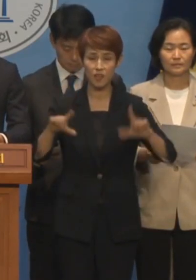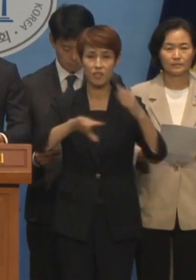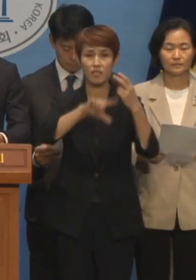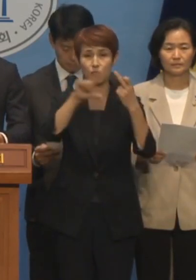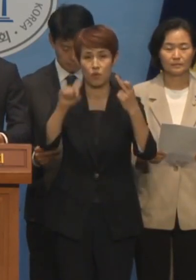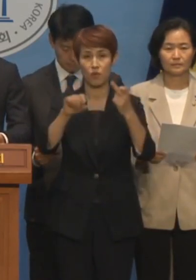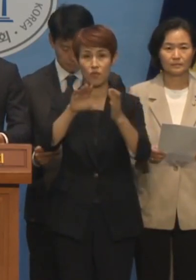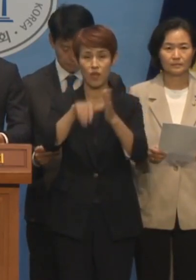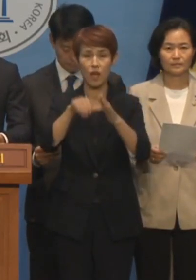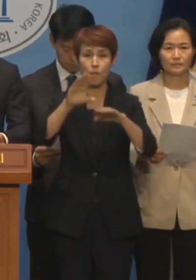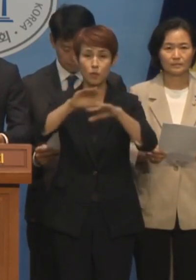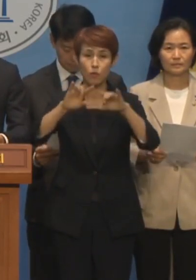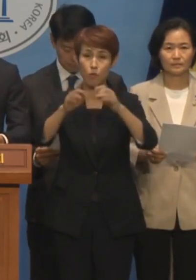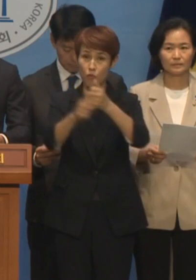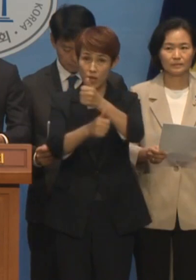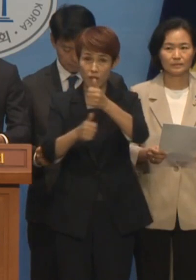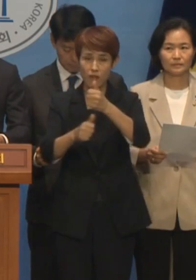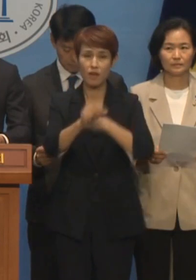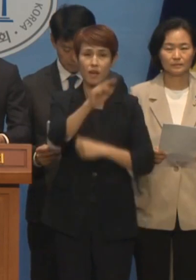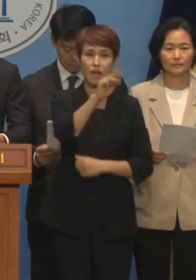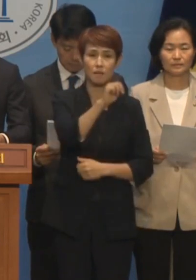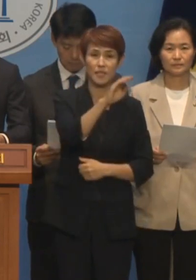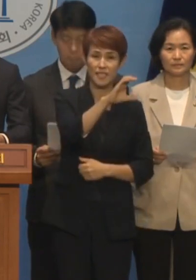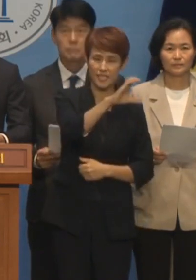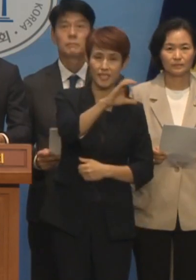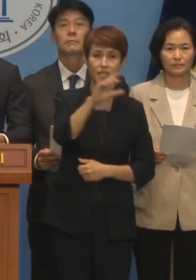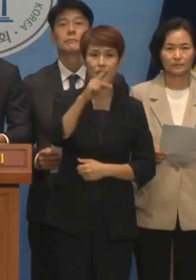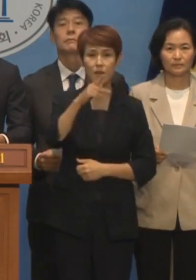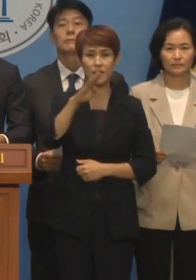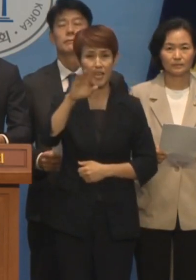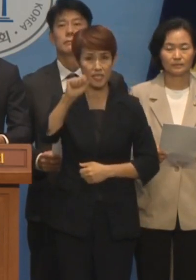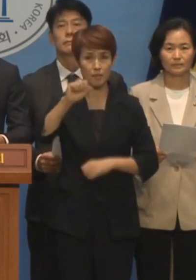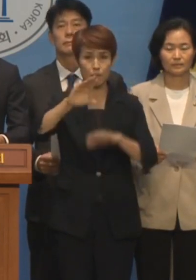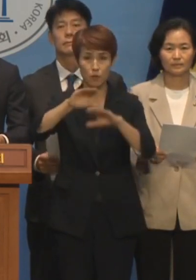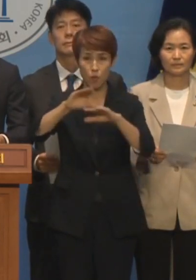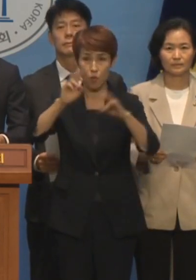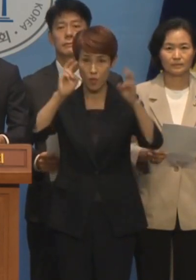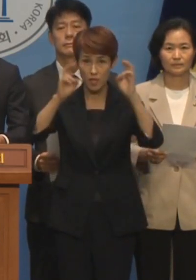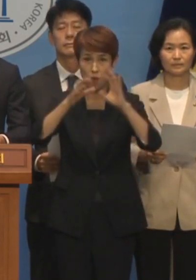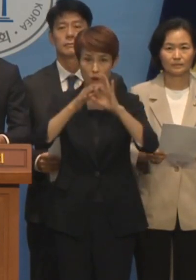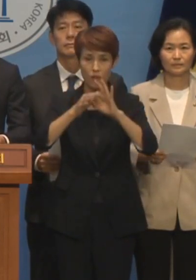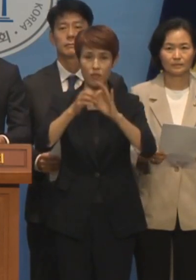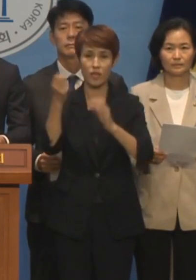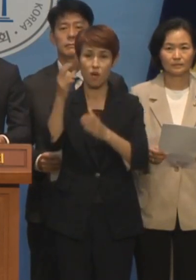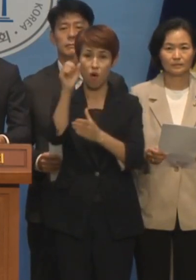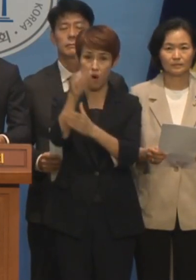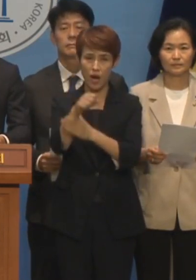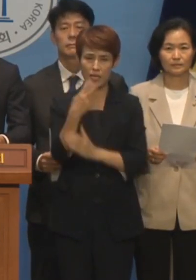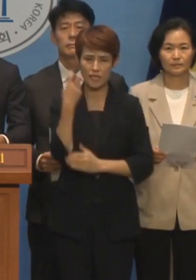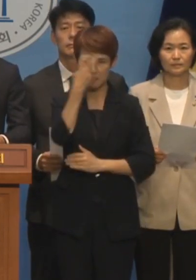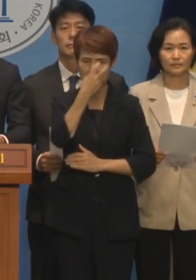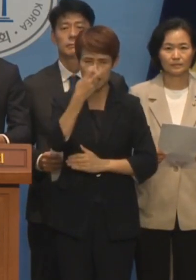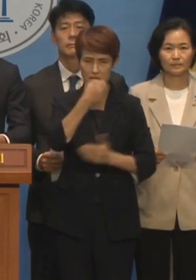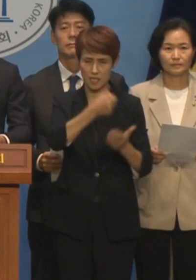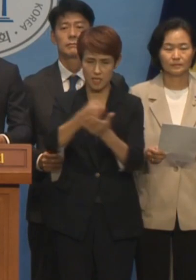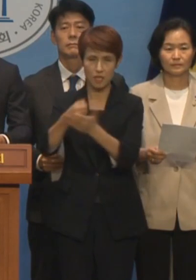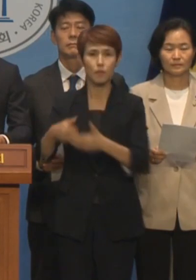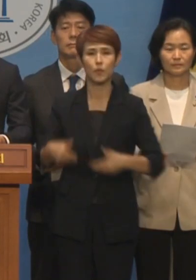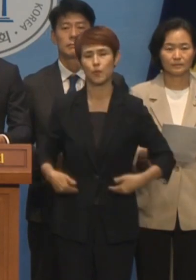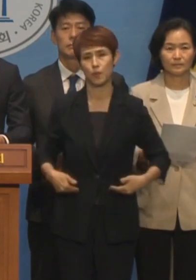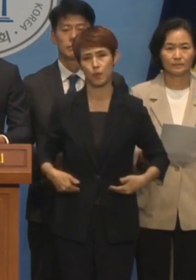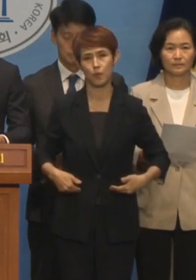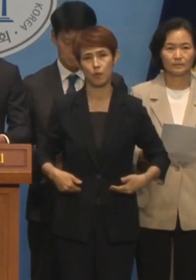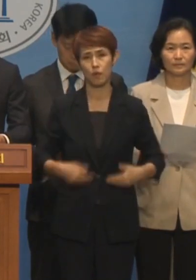12월 방통위는 MBC, KBS 등 지상파 방송사에 대한 재허가를 심의 의결해야 한다.